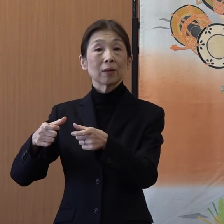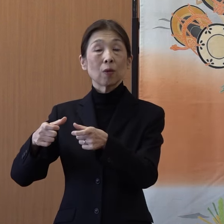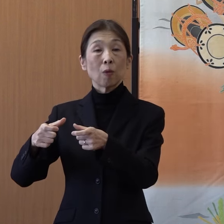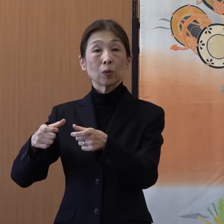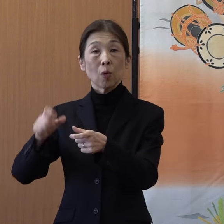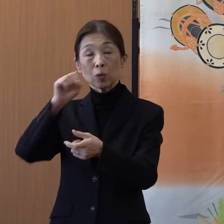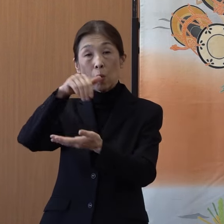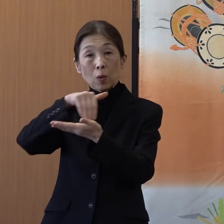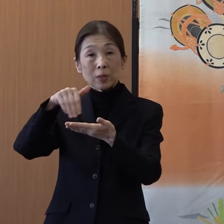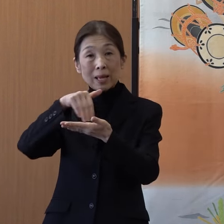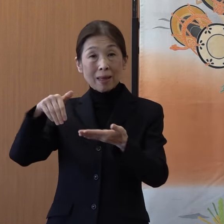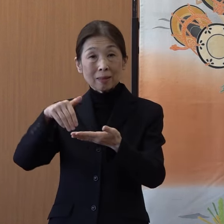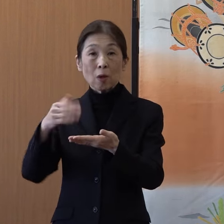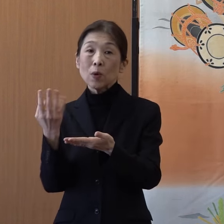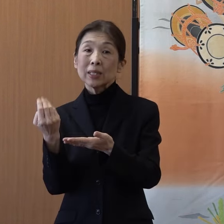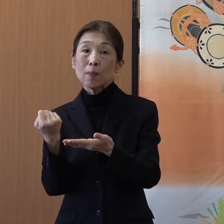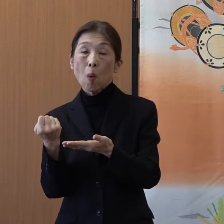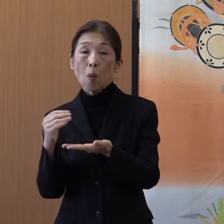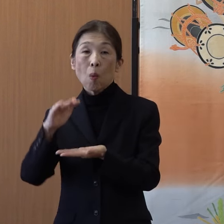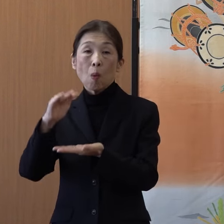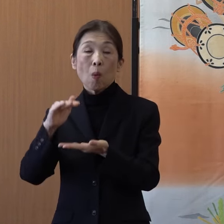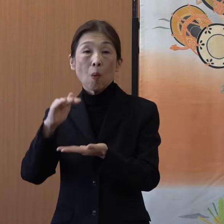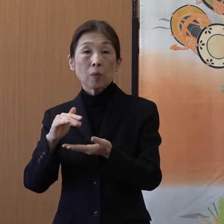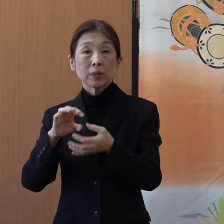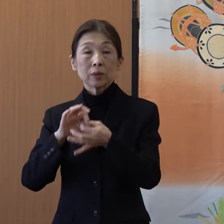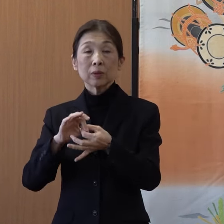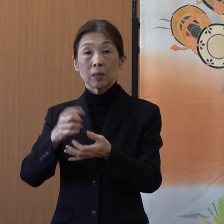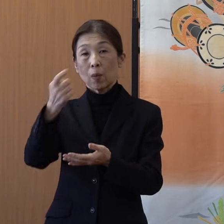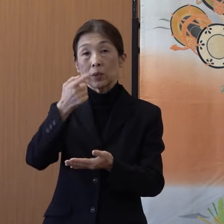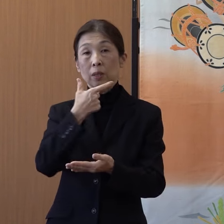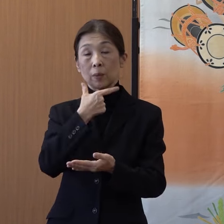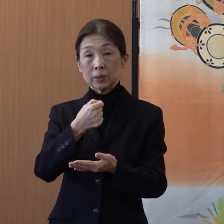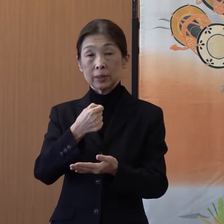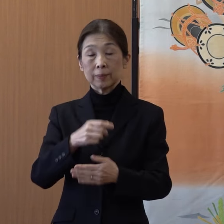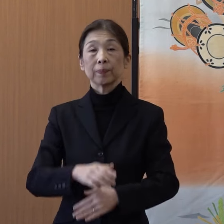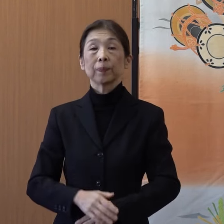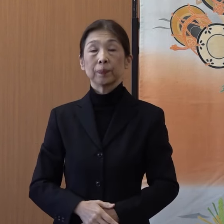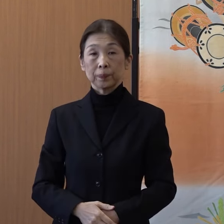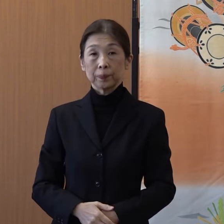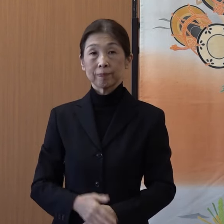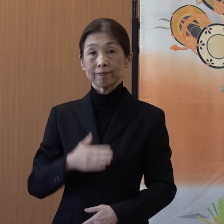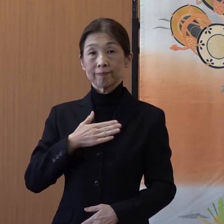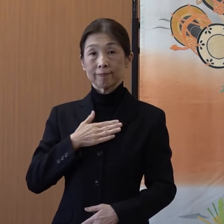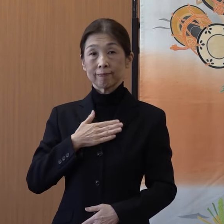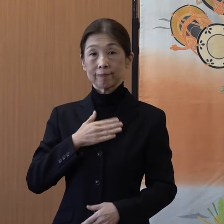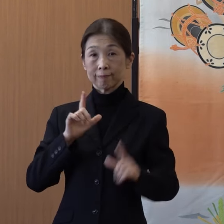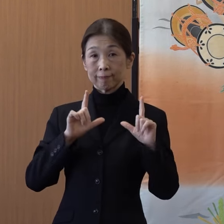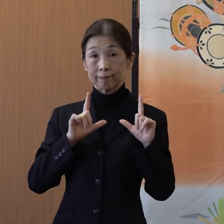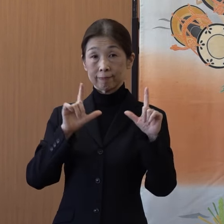都合とかってどんなものなのかというのを教えてください。 はい、